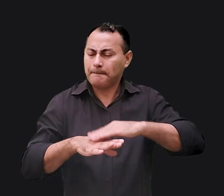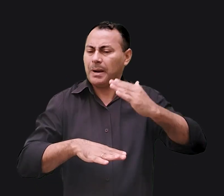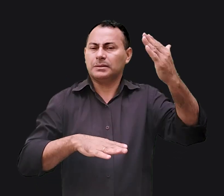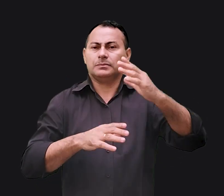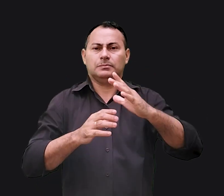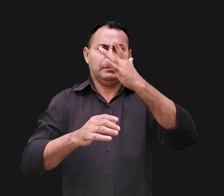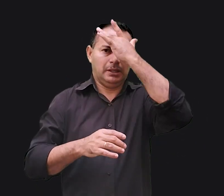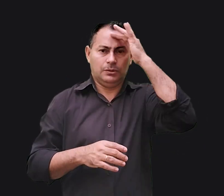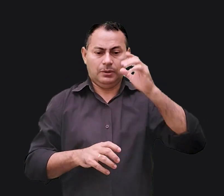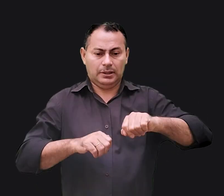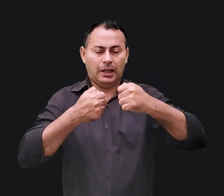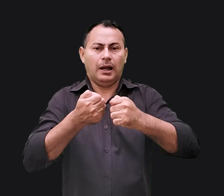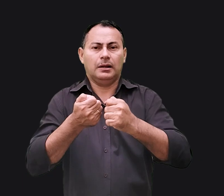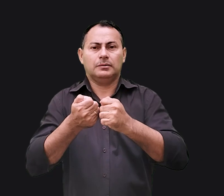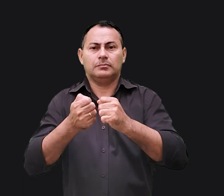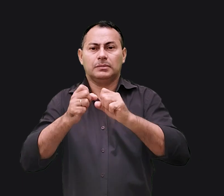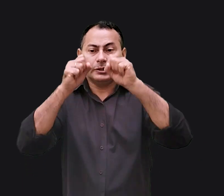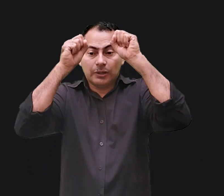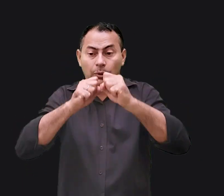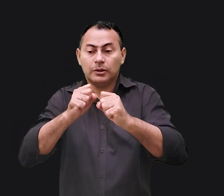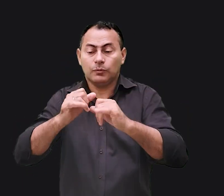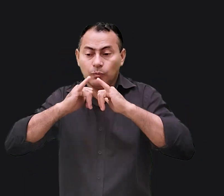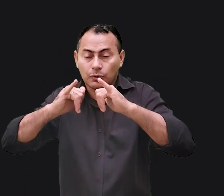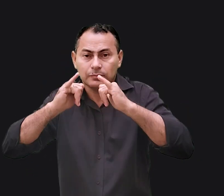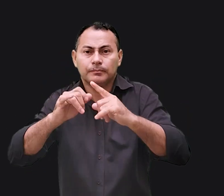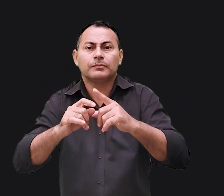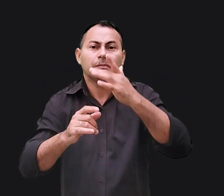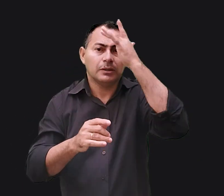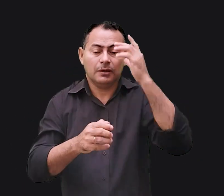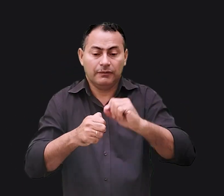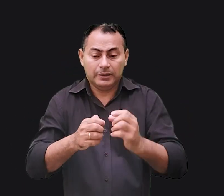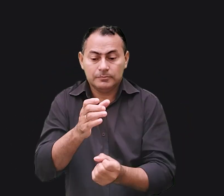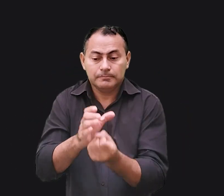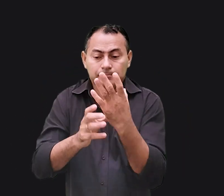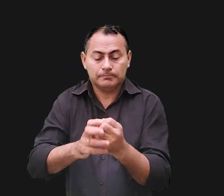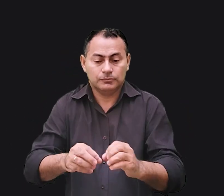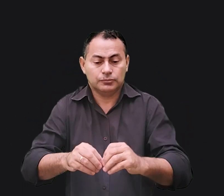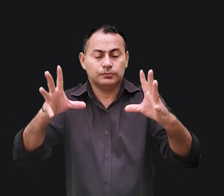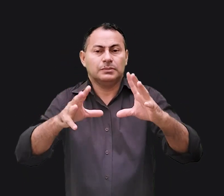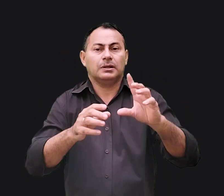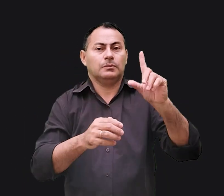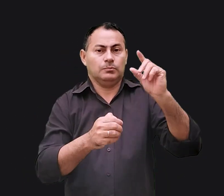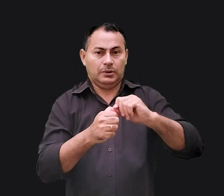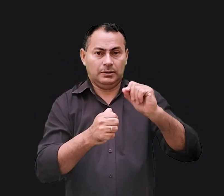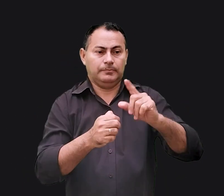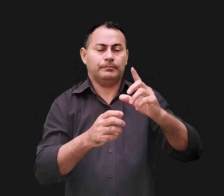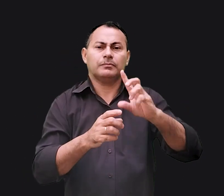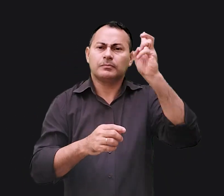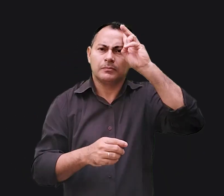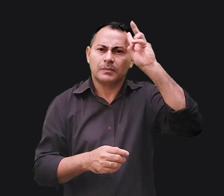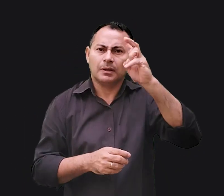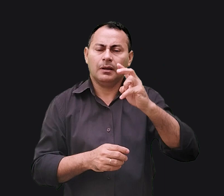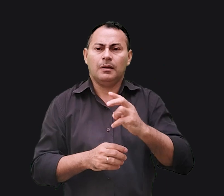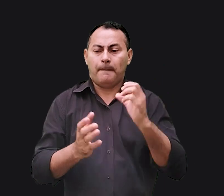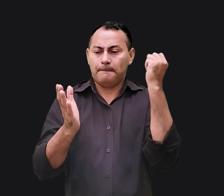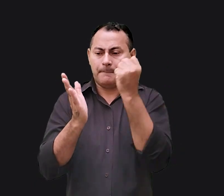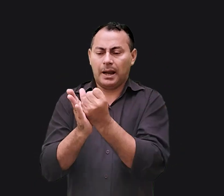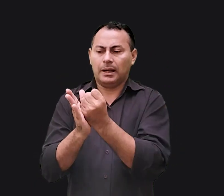máximo de alguém que dá frutos. Uma pessoa através de quem a obra de Deus foi realizada. A história foi marcada